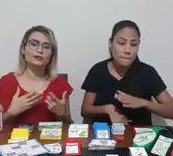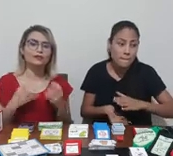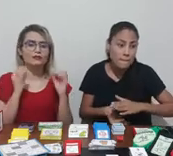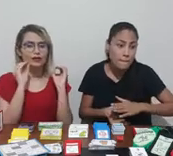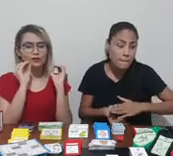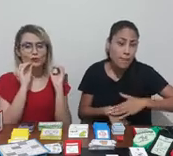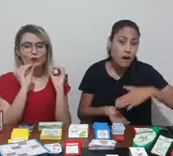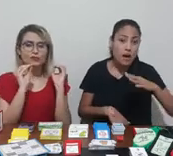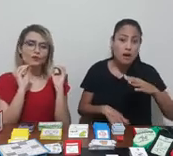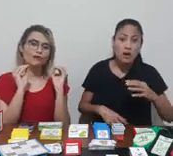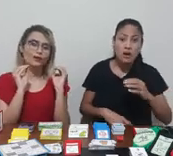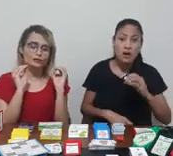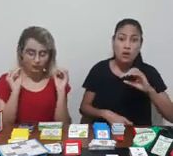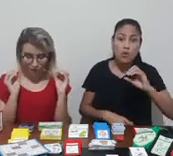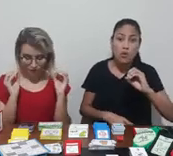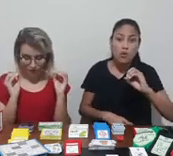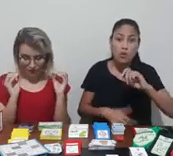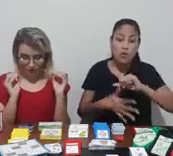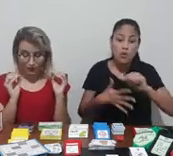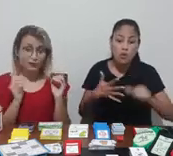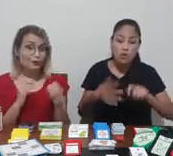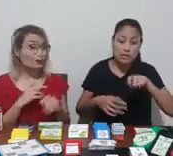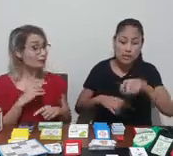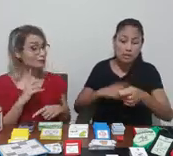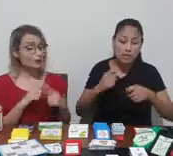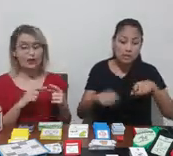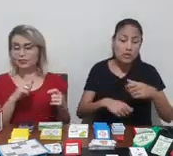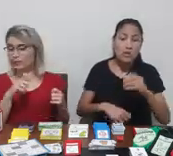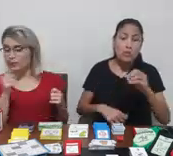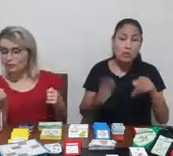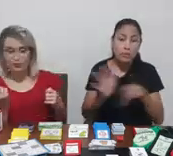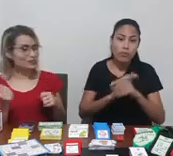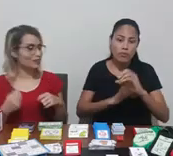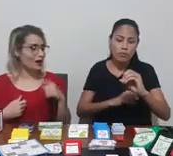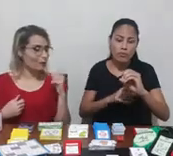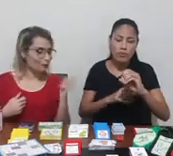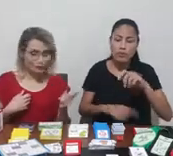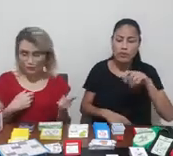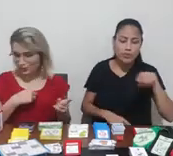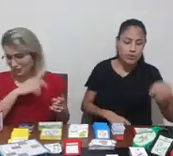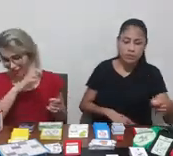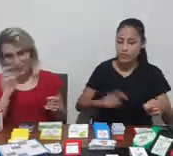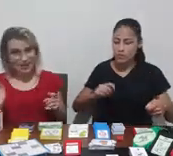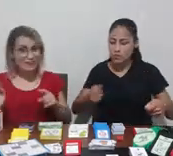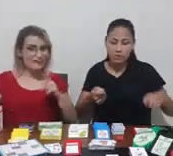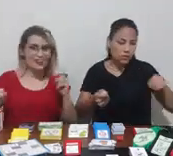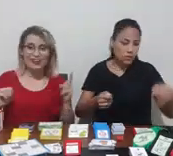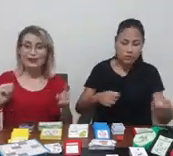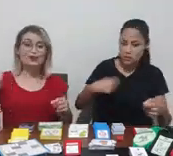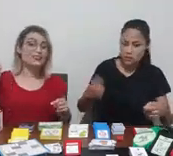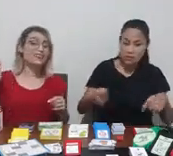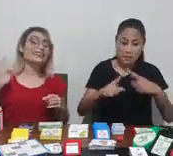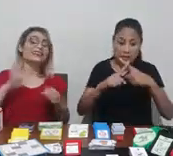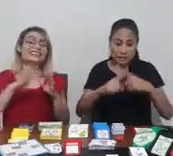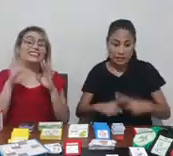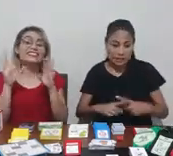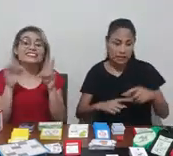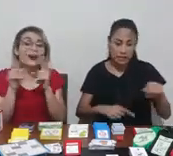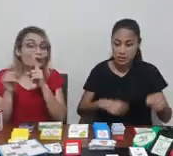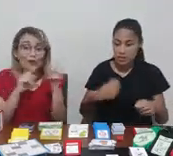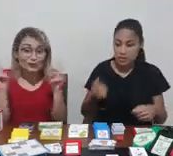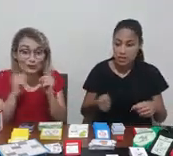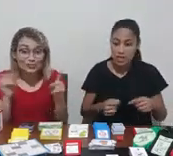sinais que se faz com essa configuração de mão. Então, eles começam, um diz um sinal, o outro diz outro sinal, e aí vai aquela coisa, e aí a gente